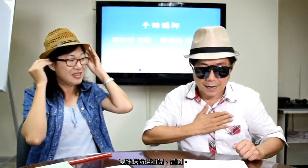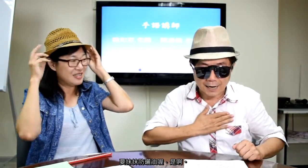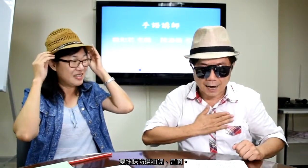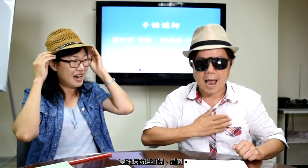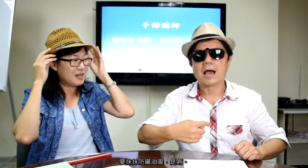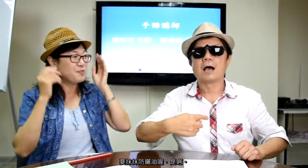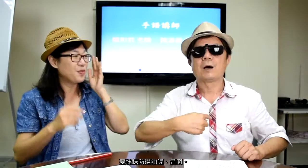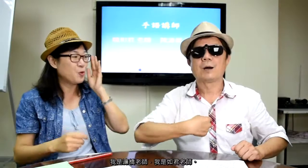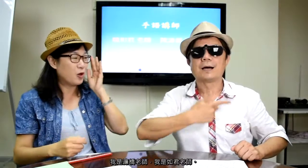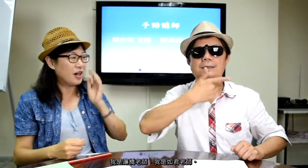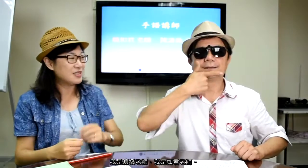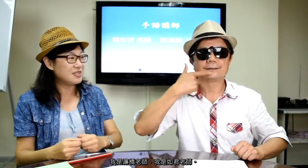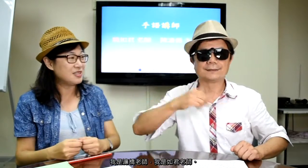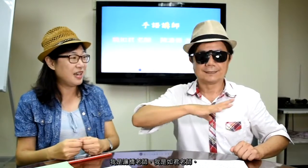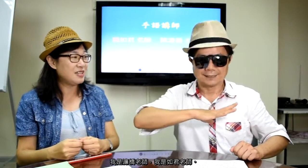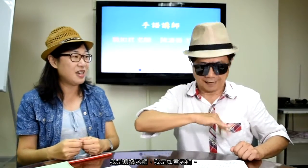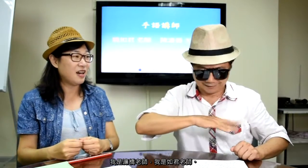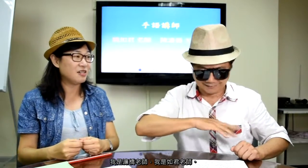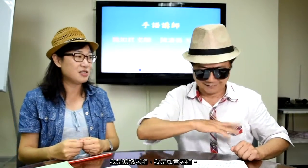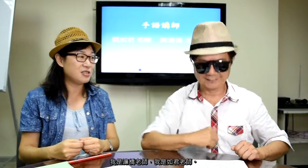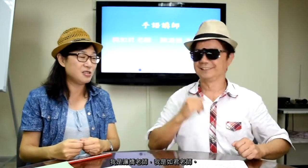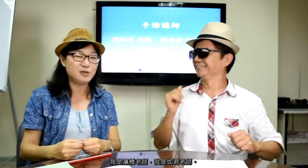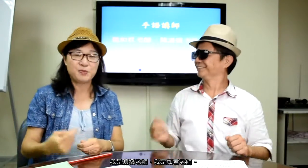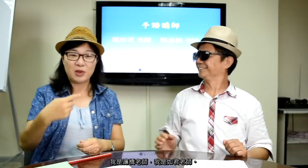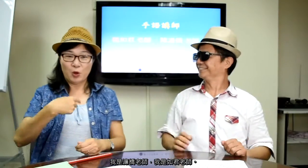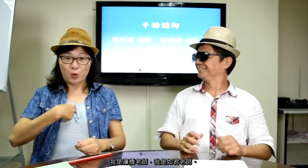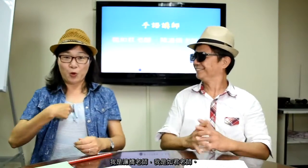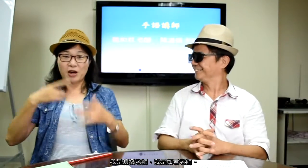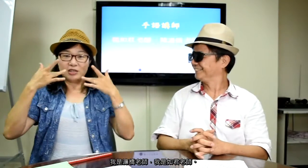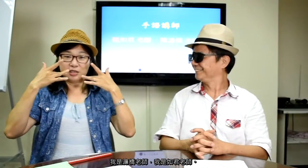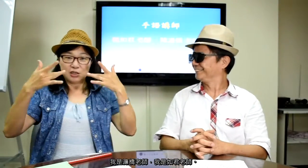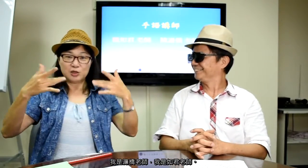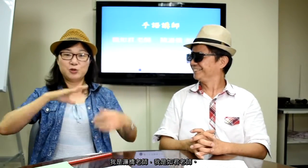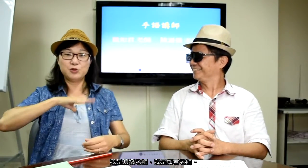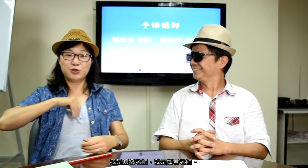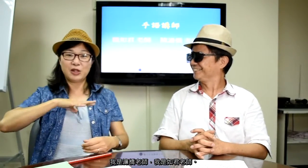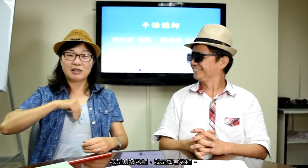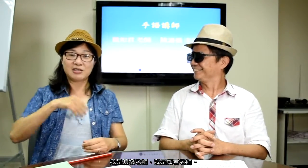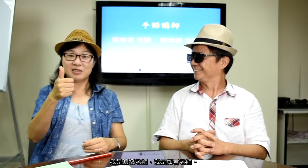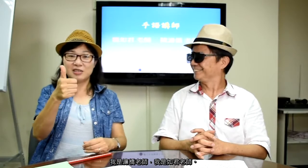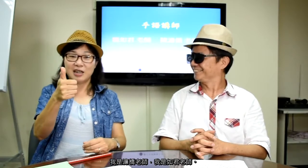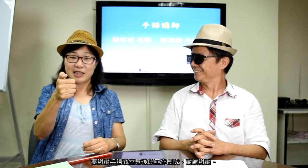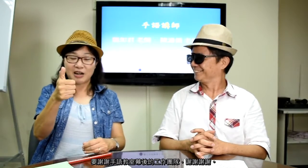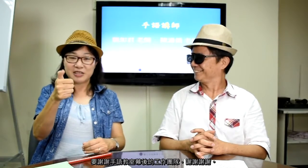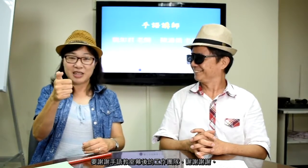是啊，我是连乔老师，我是如君老师，要谢